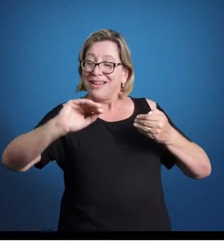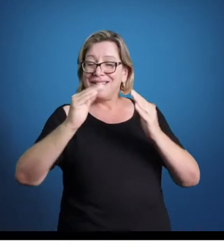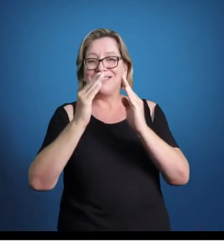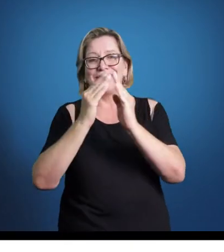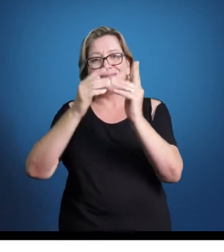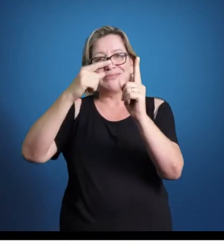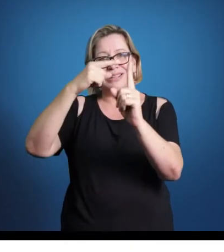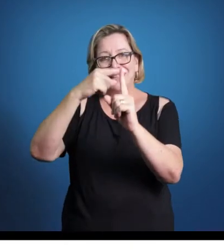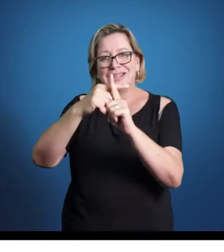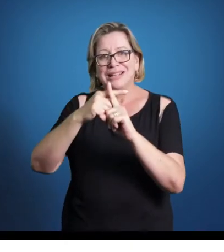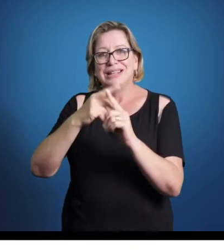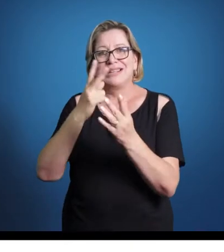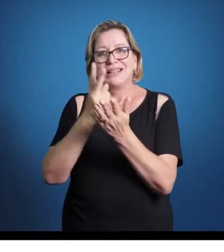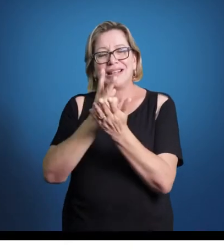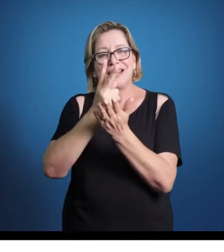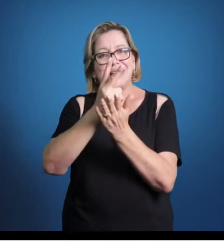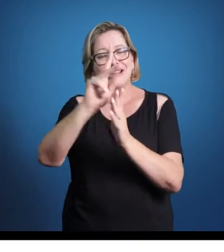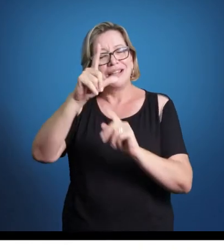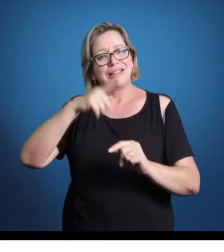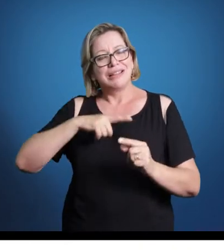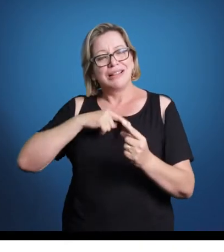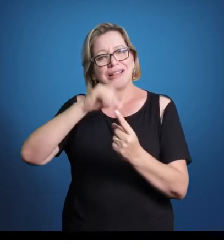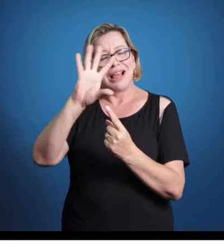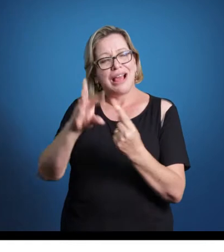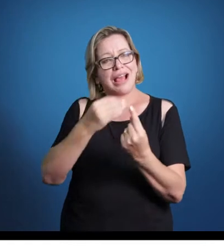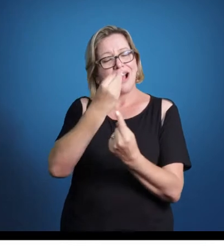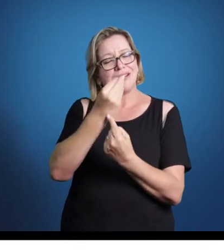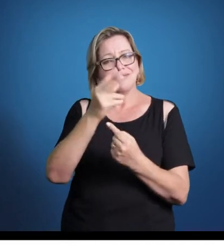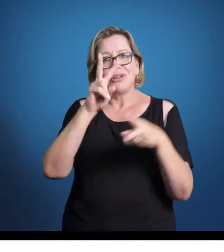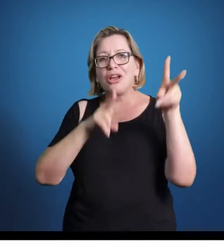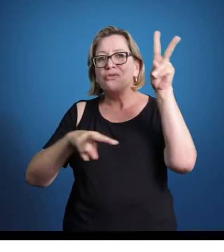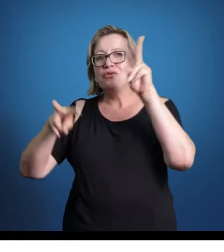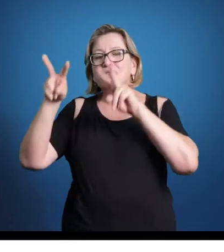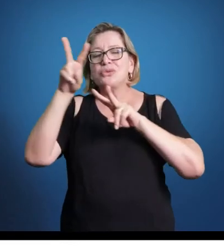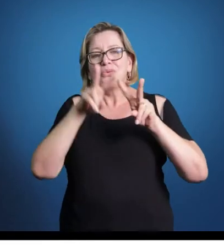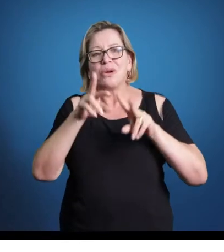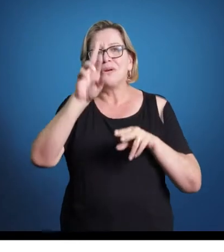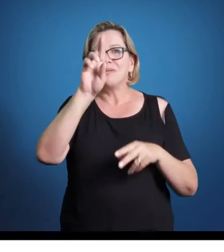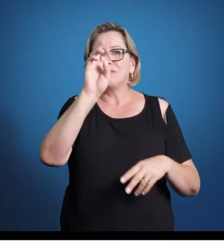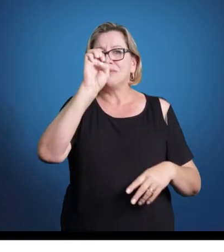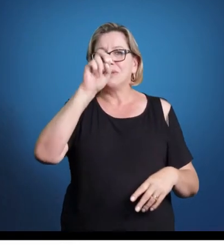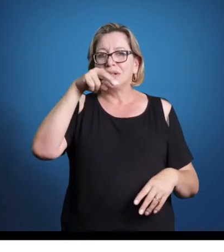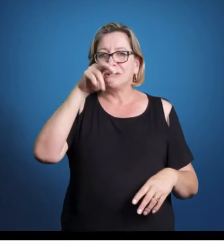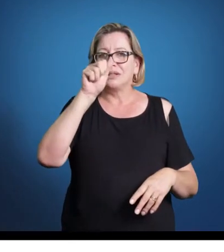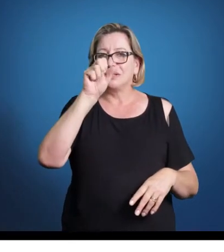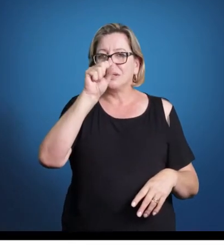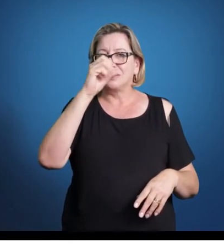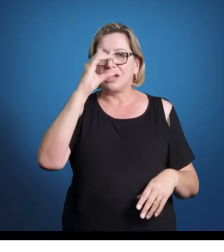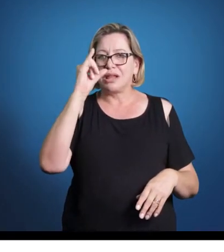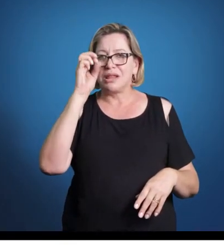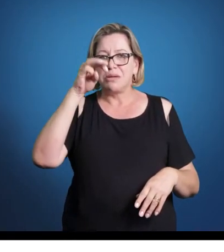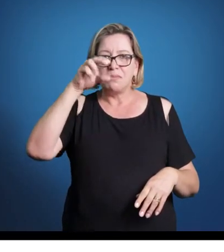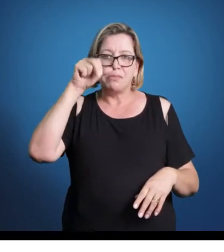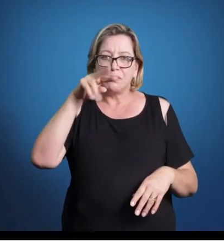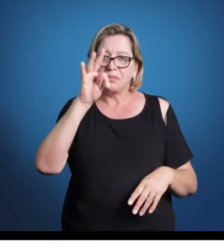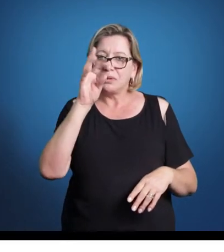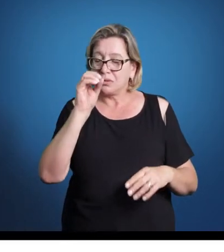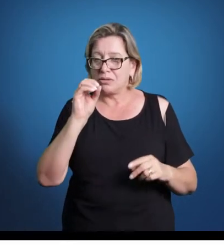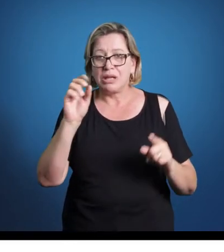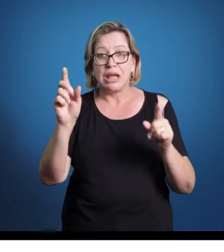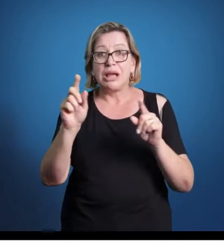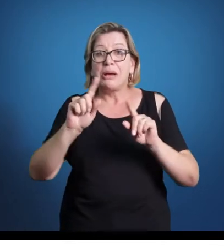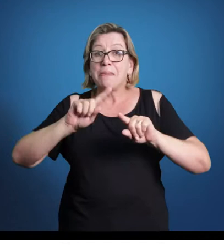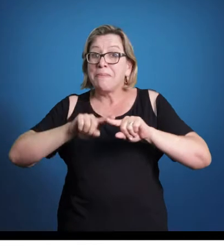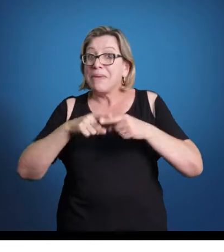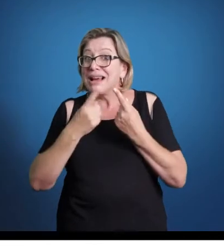nas artes visuais do renascimento. Isso é importante observar que não é o que acontece, de maneira geral, no campo da